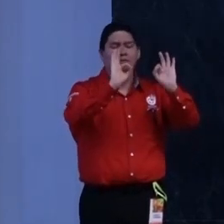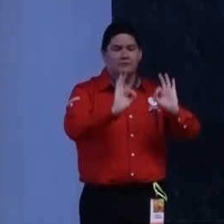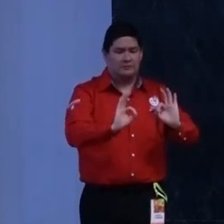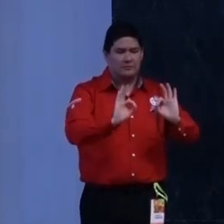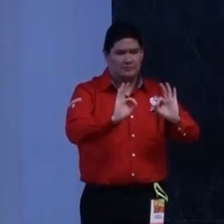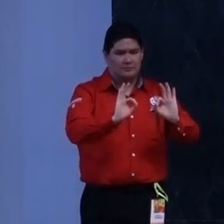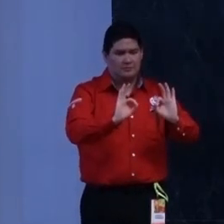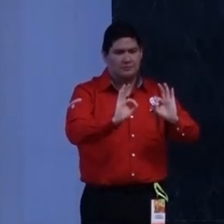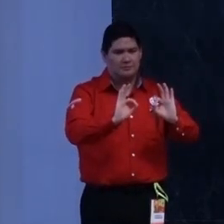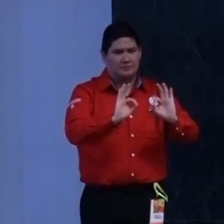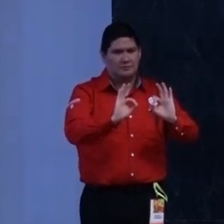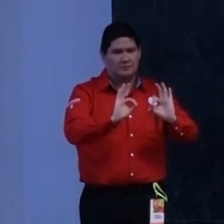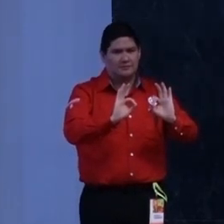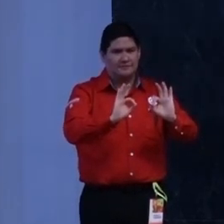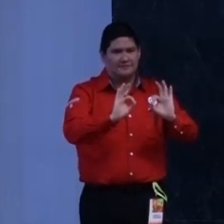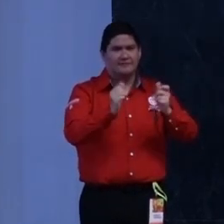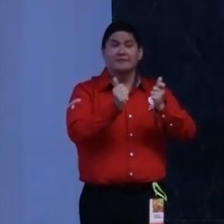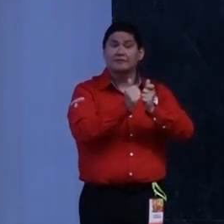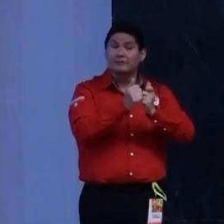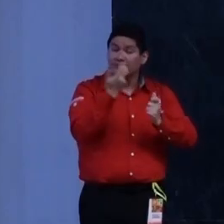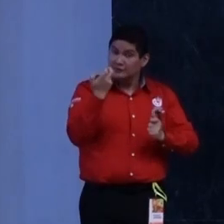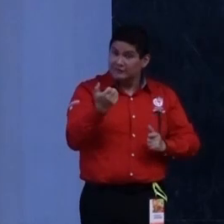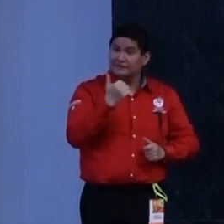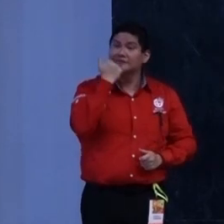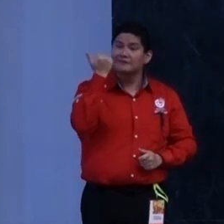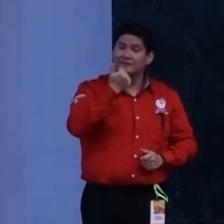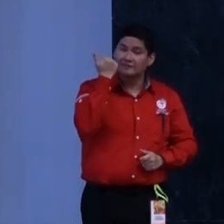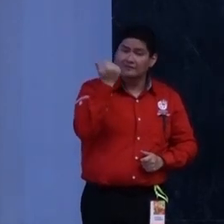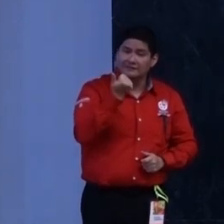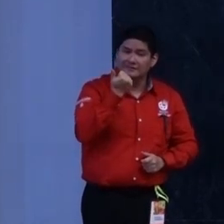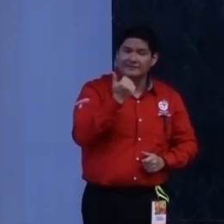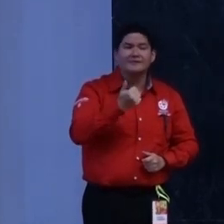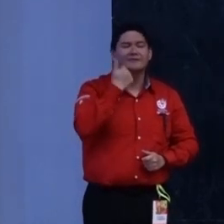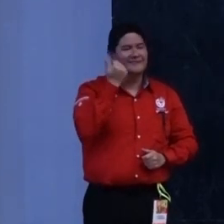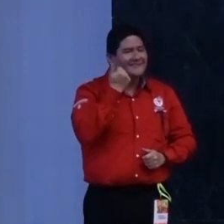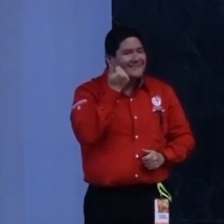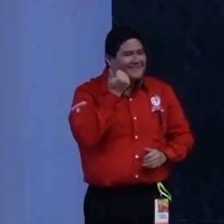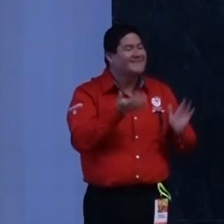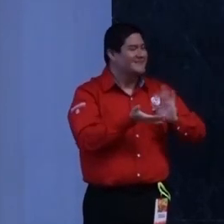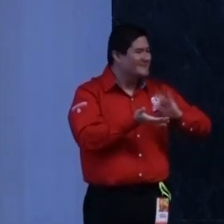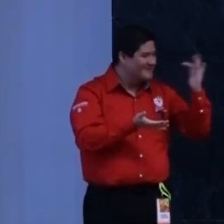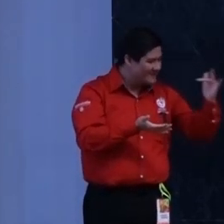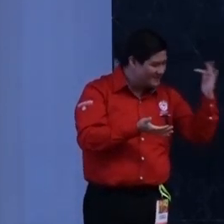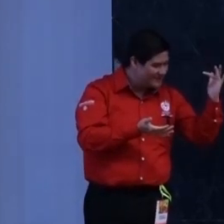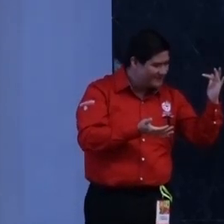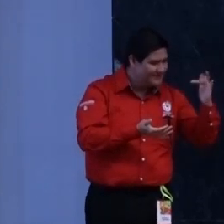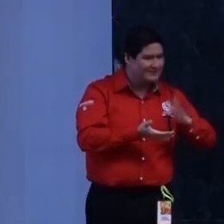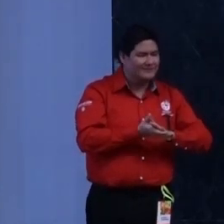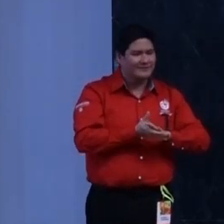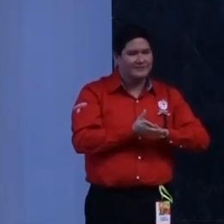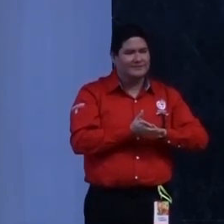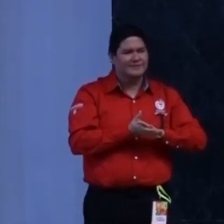perfecta con ese alumno, el alumno te lo va a agradecer.